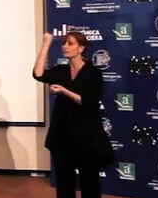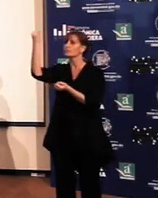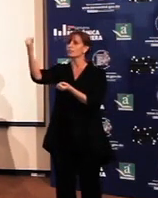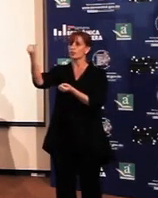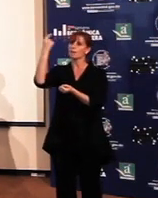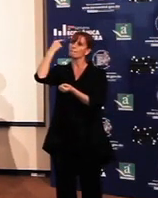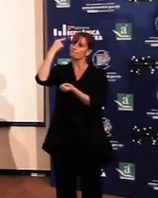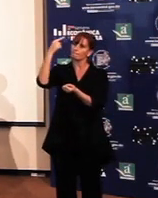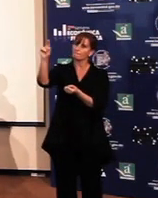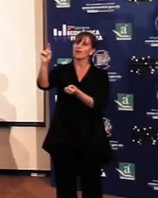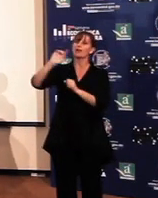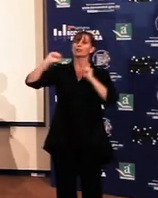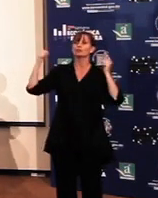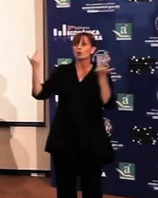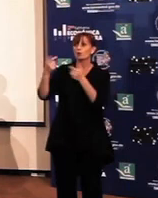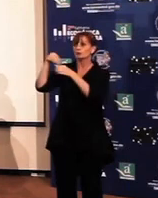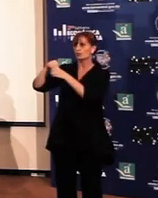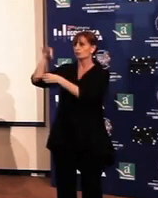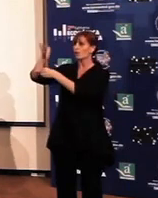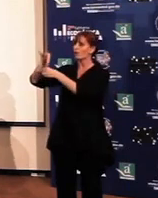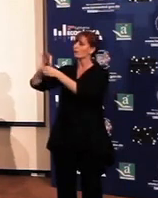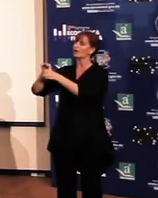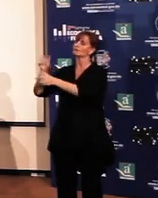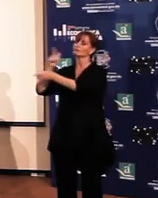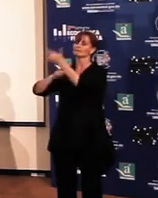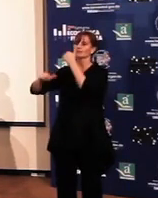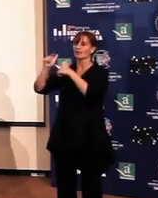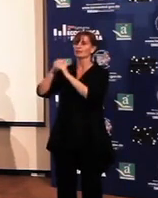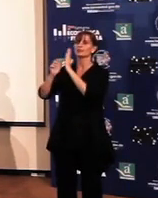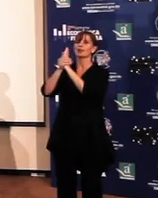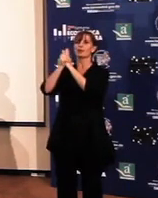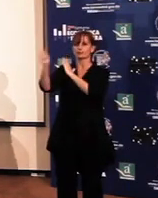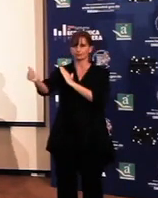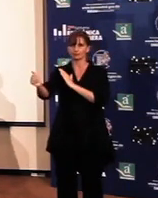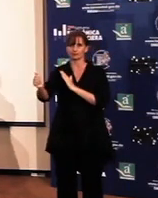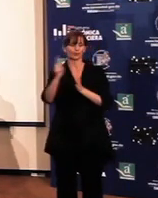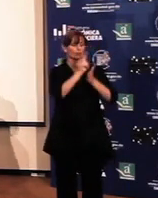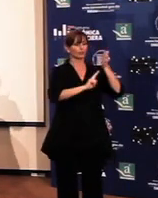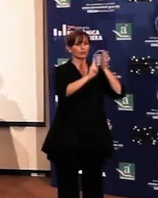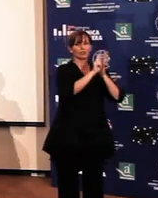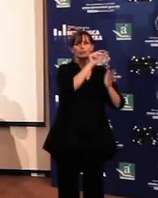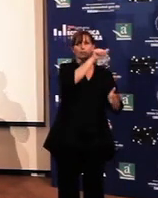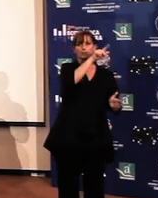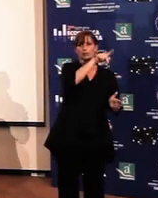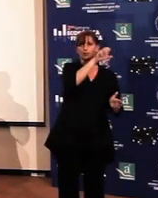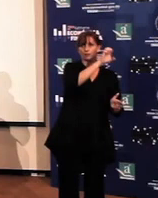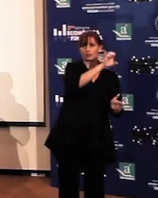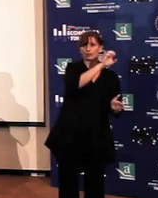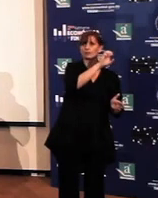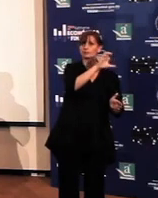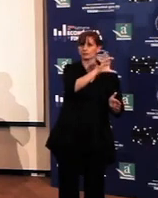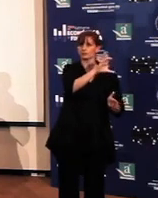veníamos trabajando de modo que una PEC Ansordo los ejecutivos de negocio nuestro